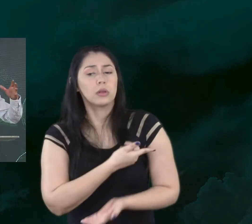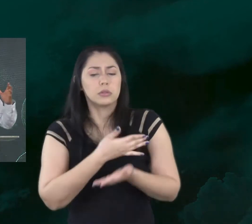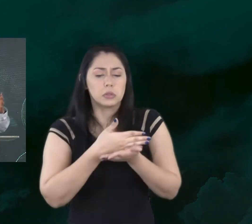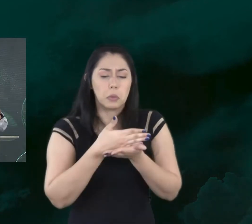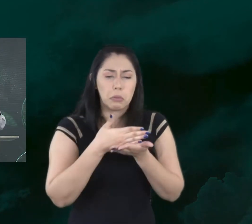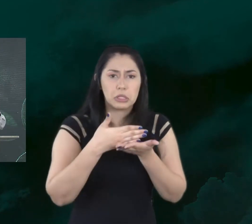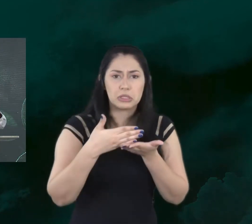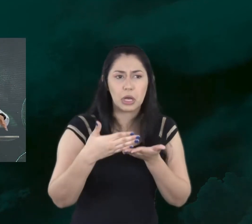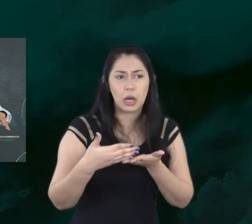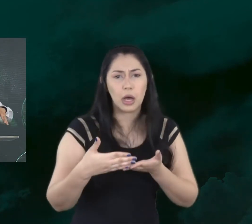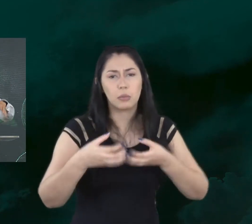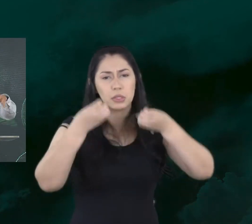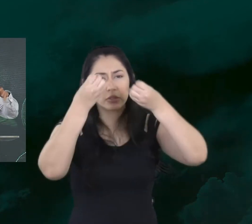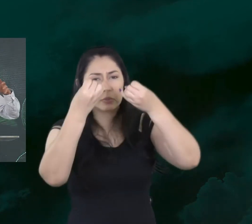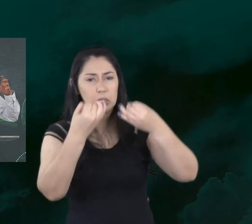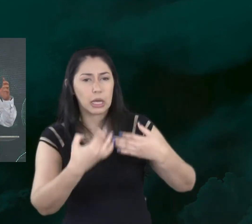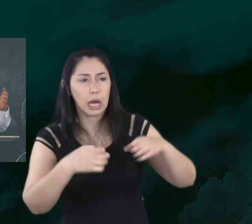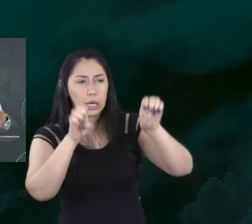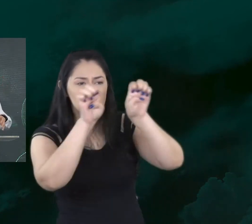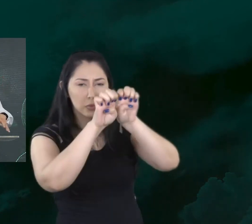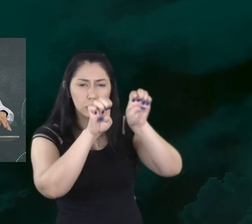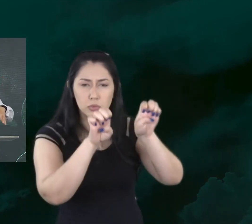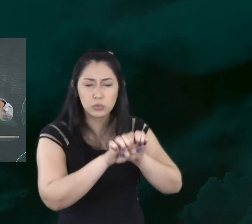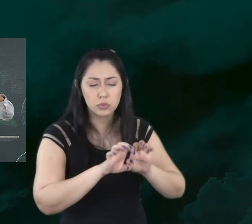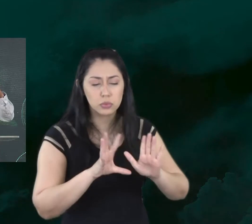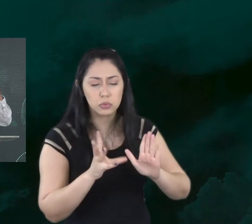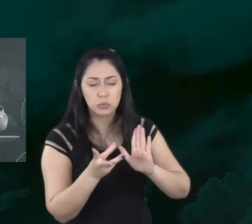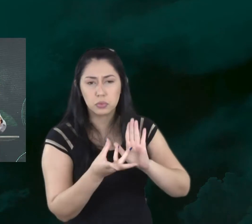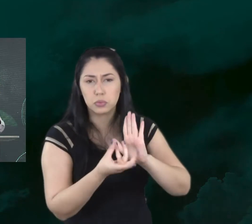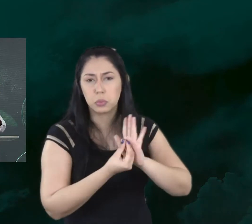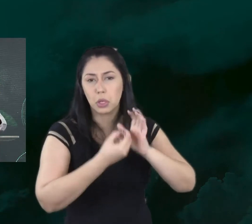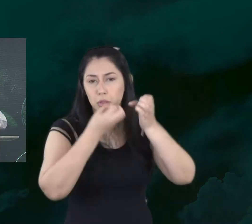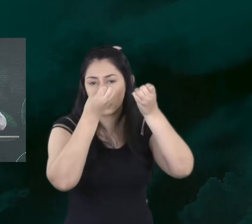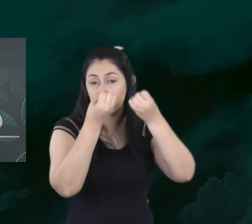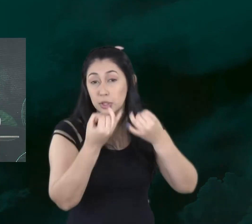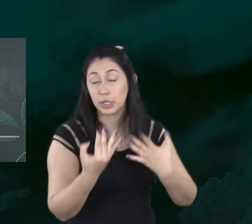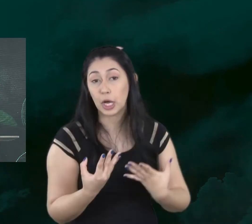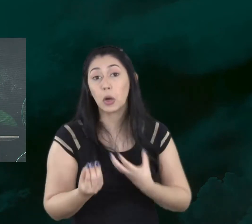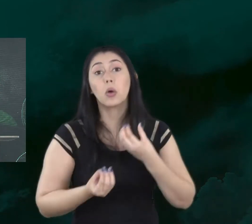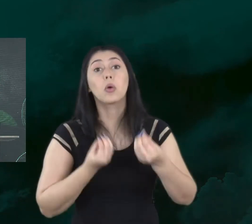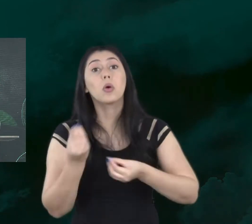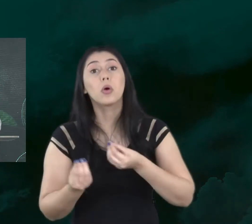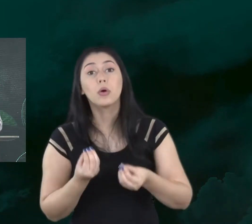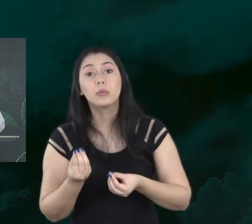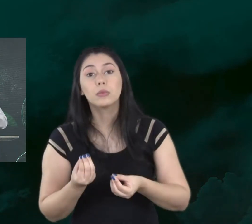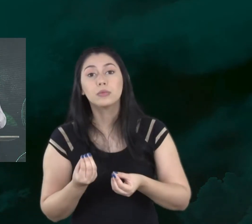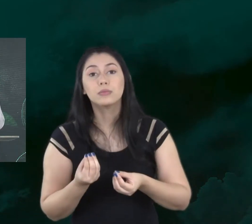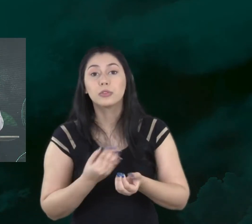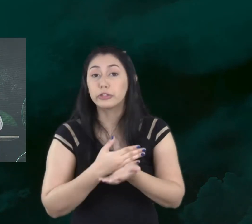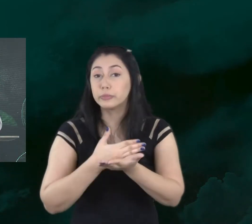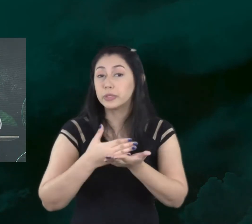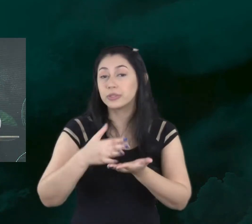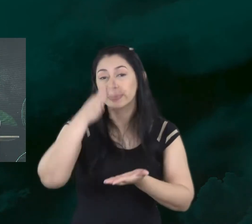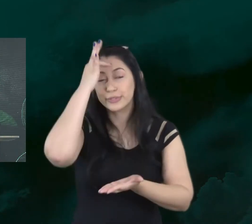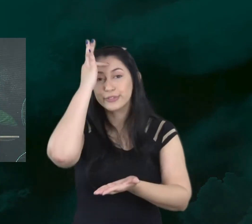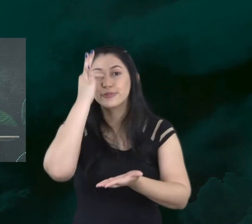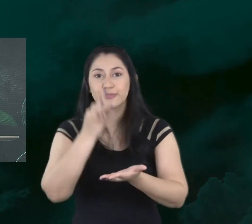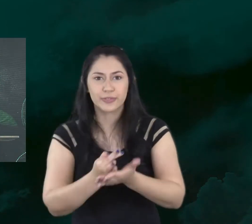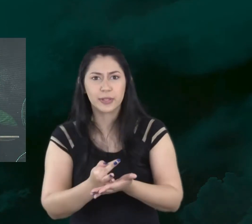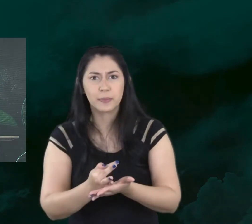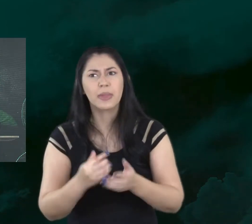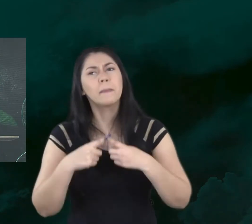nessa estrutura, nós entramos na vida cristã, nós entramos na vida da igreja por meio da fé. E a fé